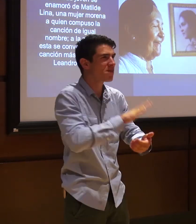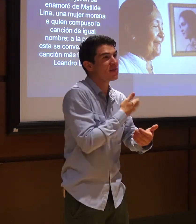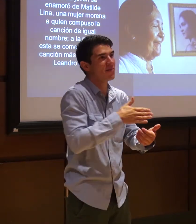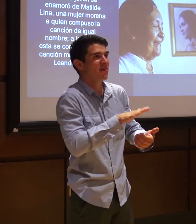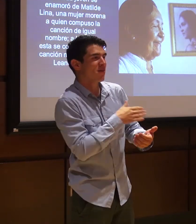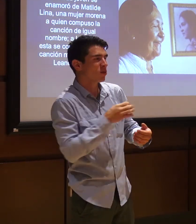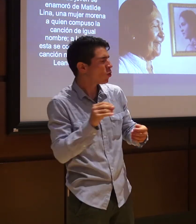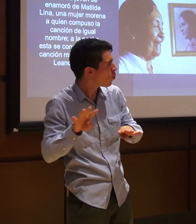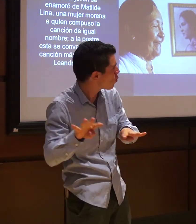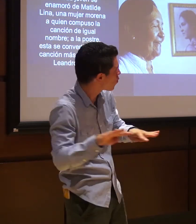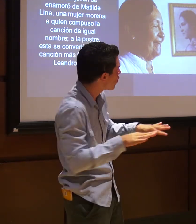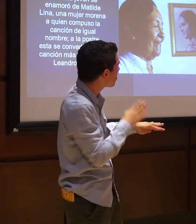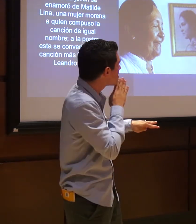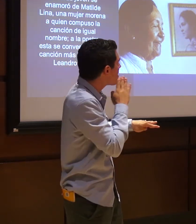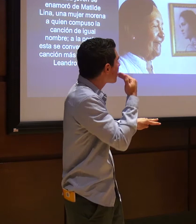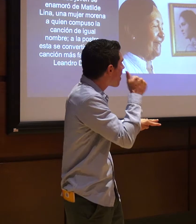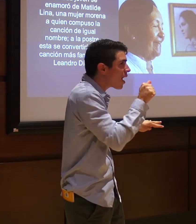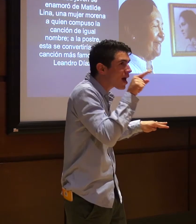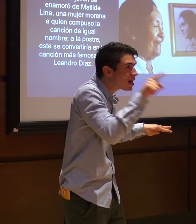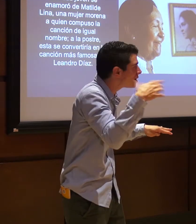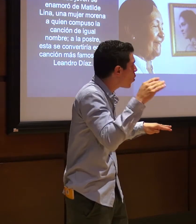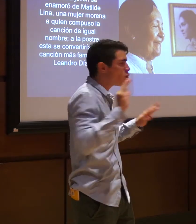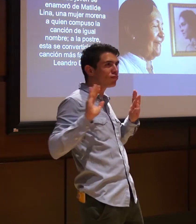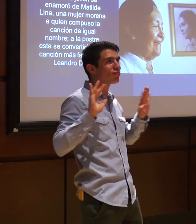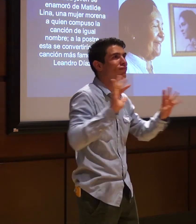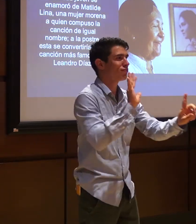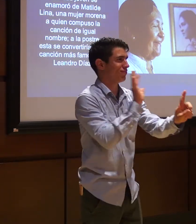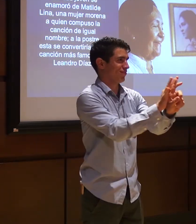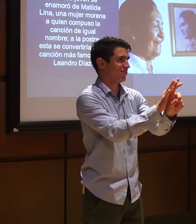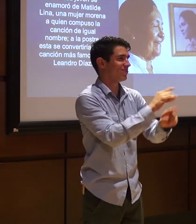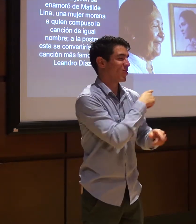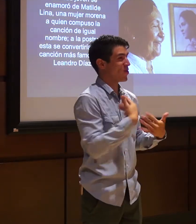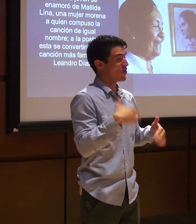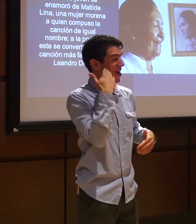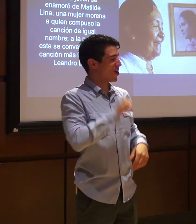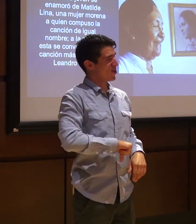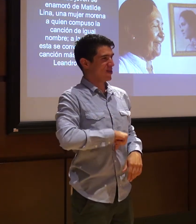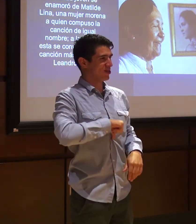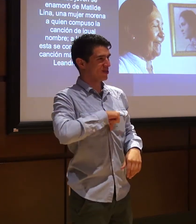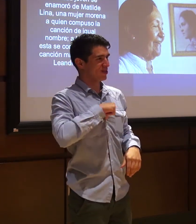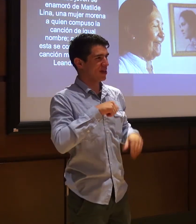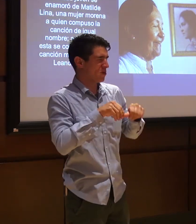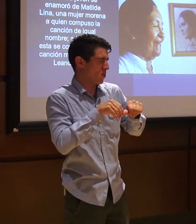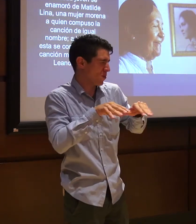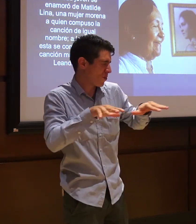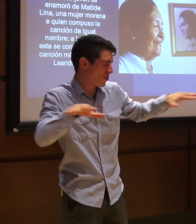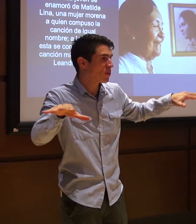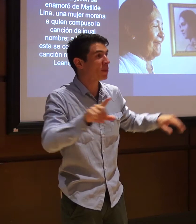versos, los compuso y gracias a esto ella fue muy reconocida,